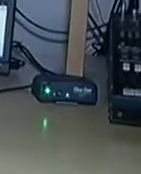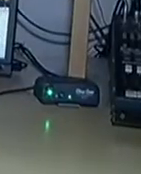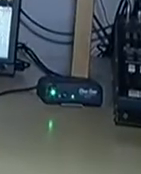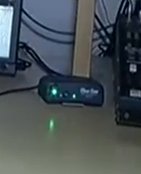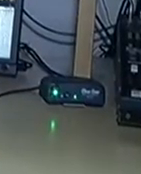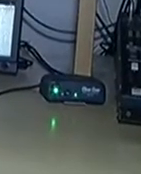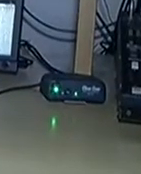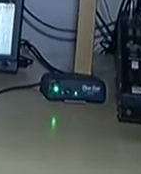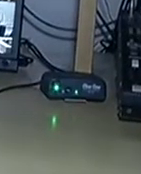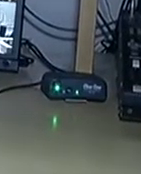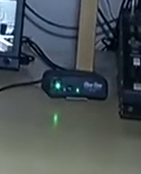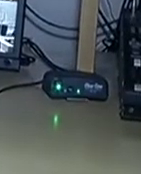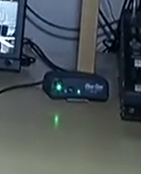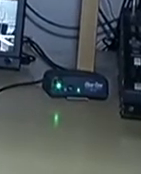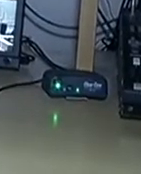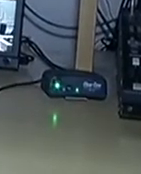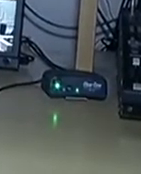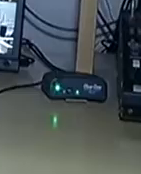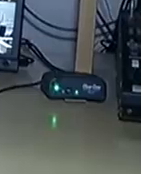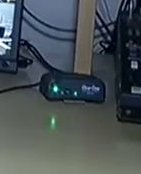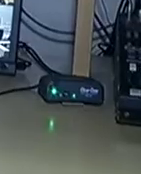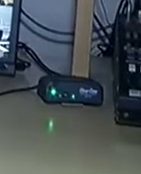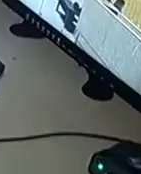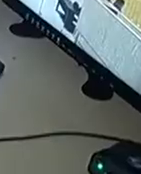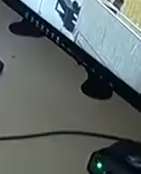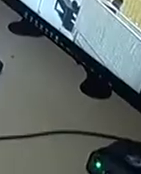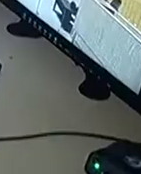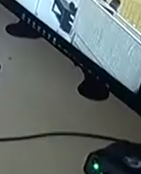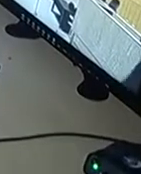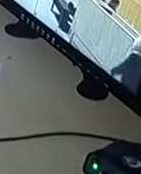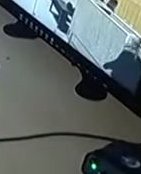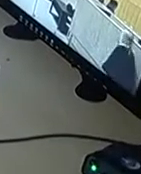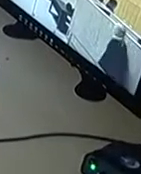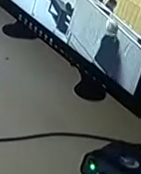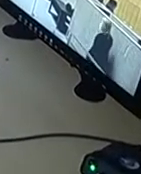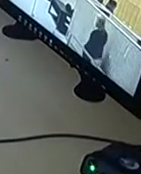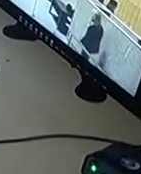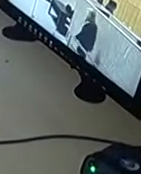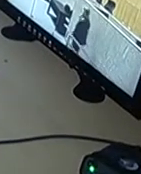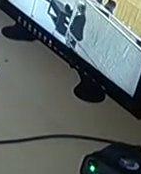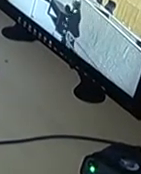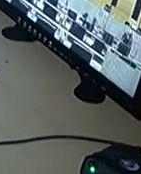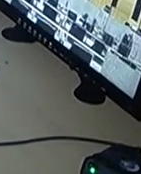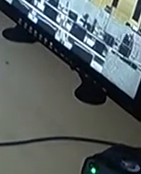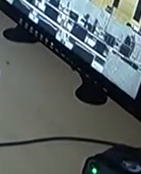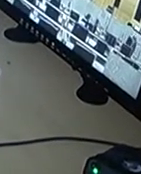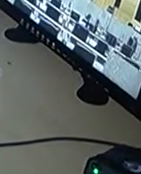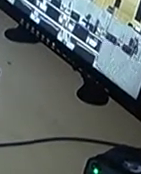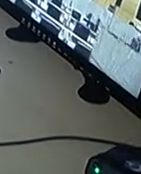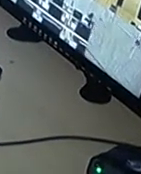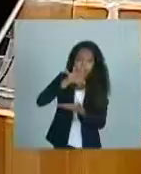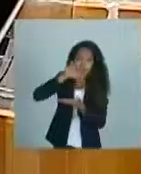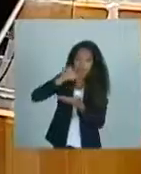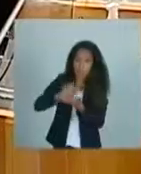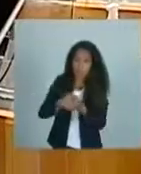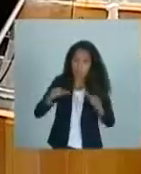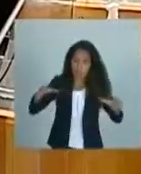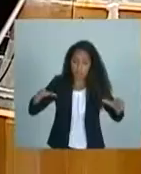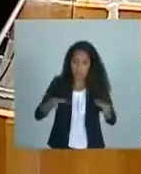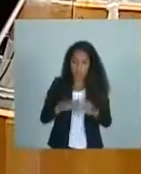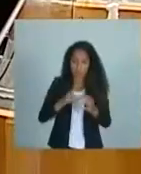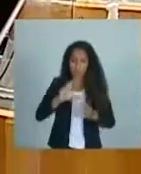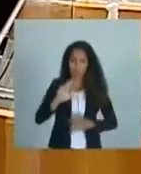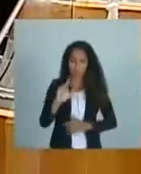a TV Assembleia realizou adequações técnicas, como a compra de novos equipamentos, para permitir a inclusão da imagem